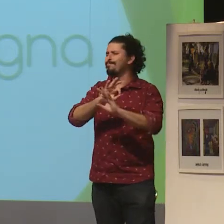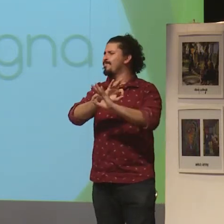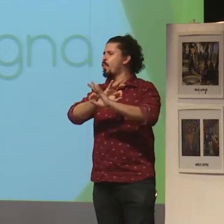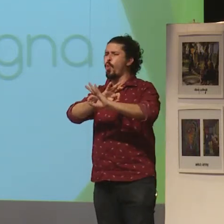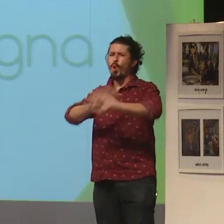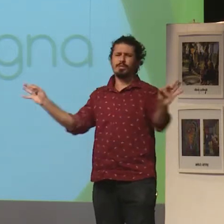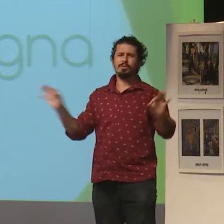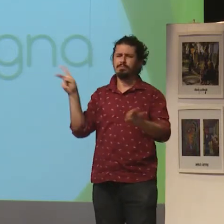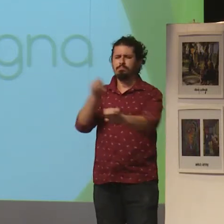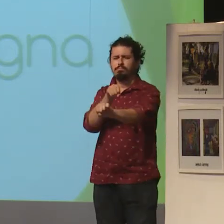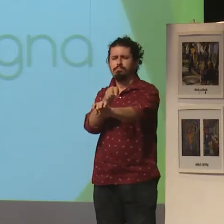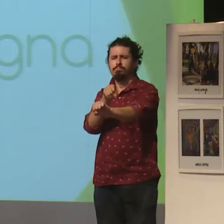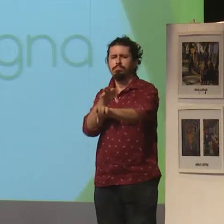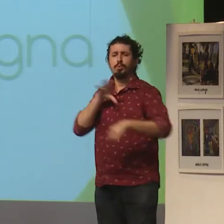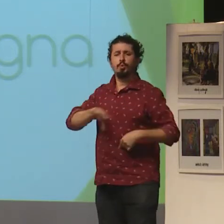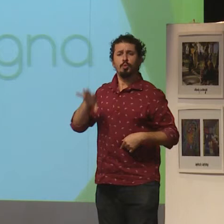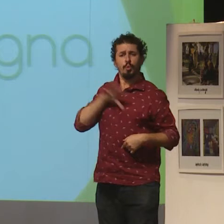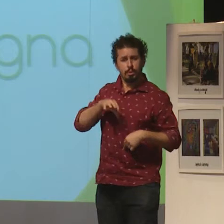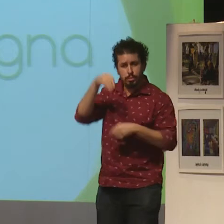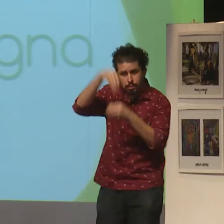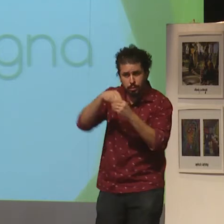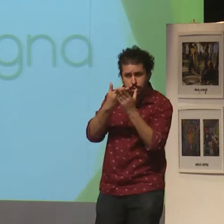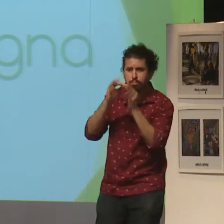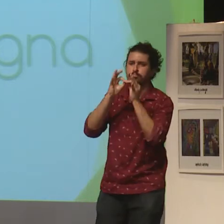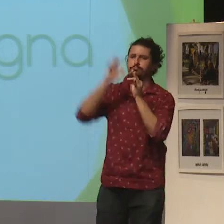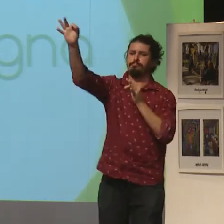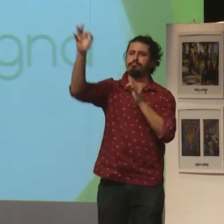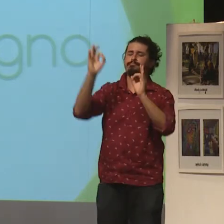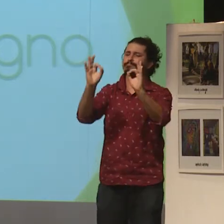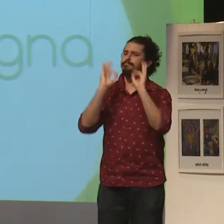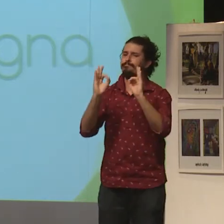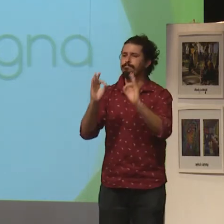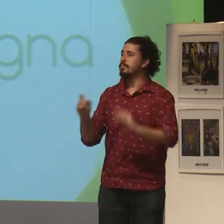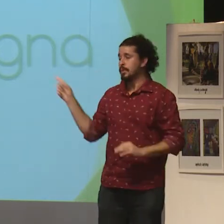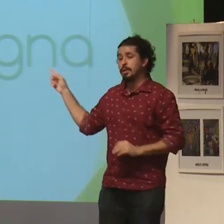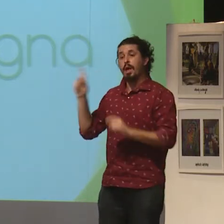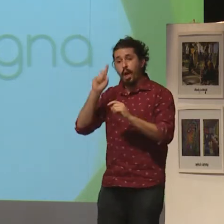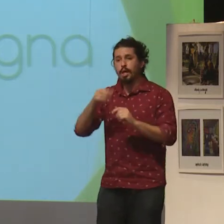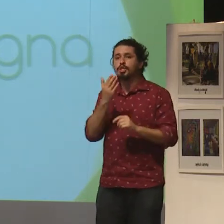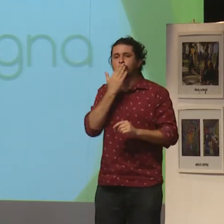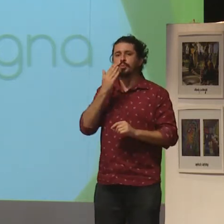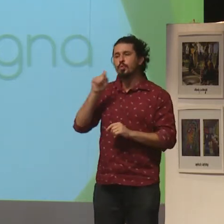com o uso do português é maravilhoso, uma ferramenta de ensino, maravilhoso para o português. para o ensino à distância.